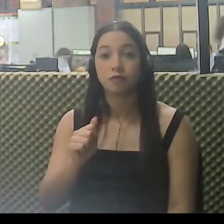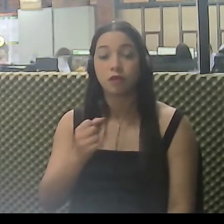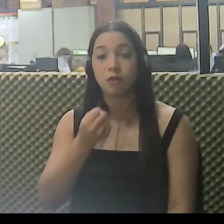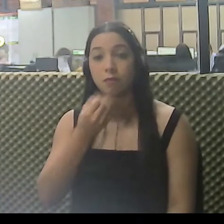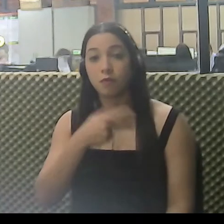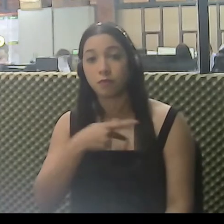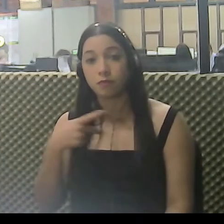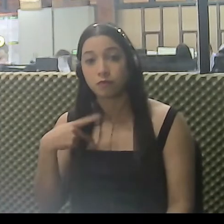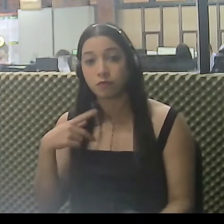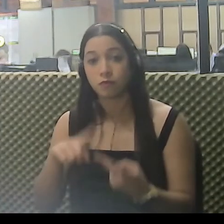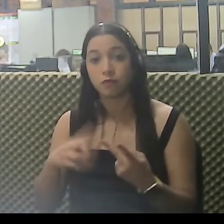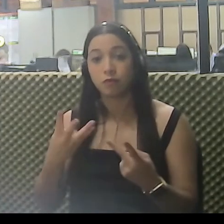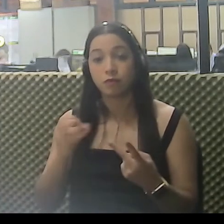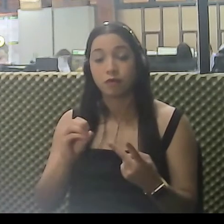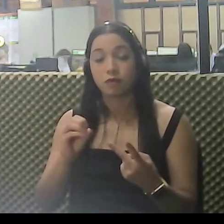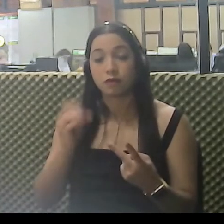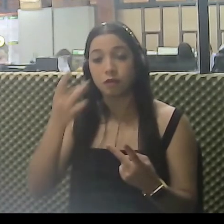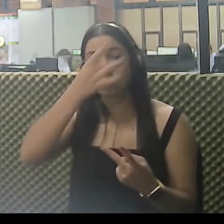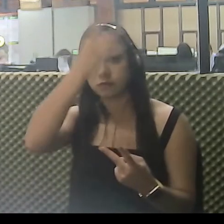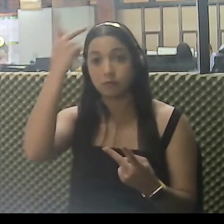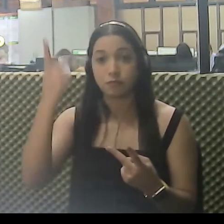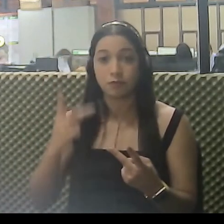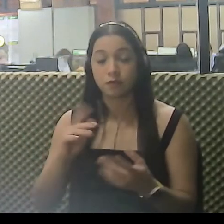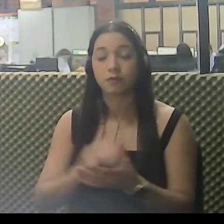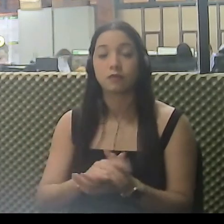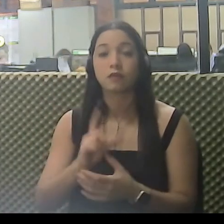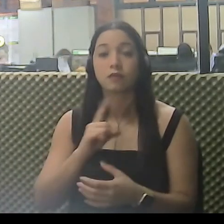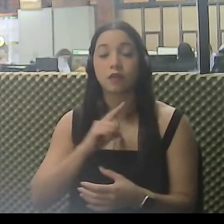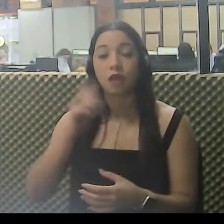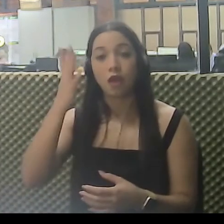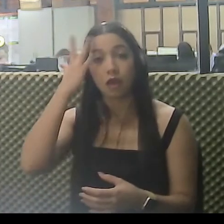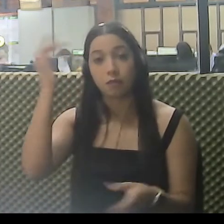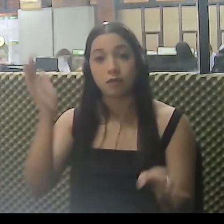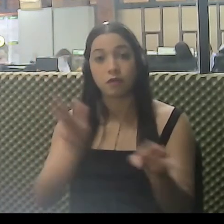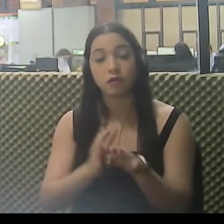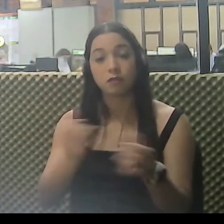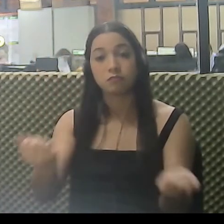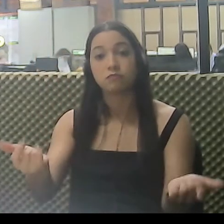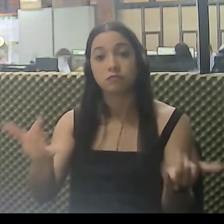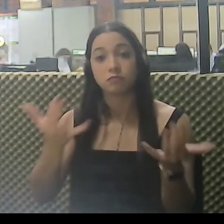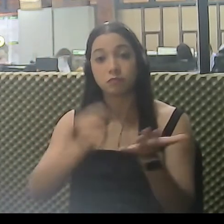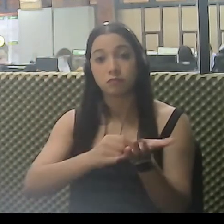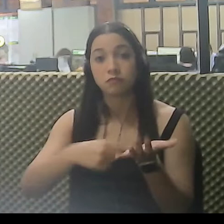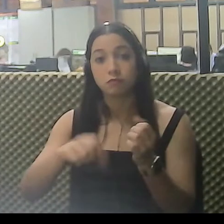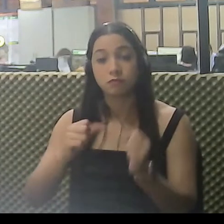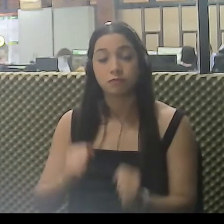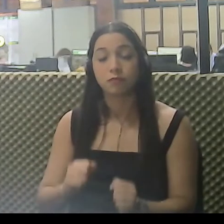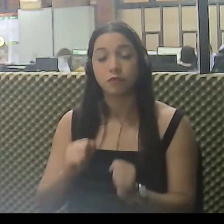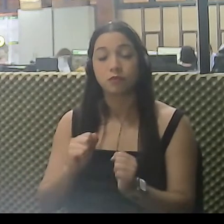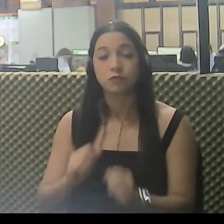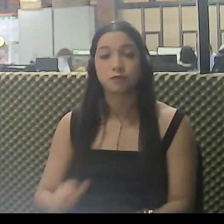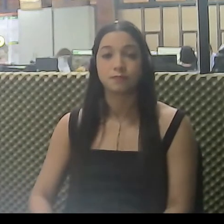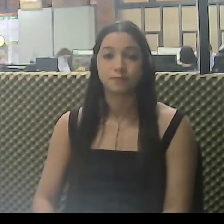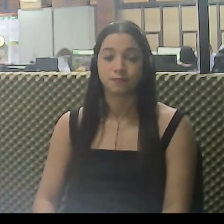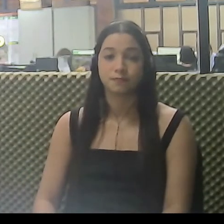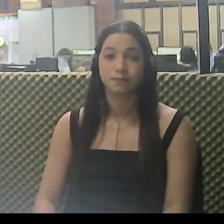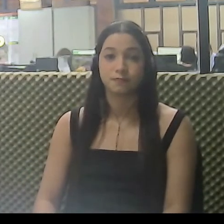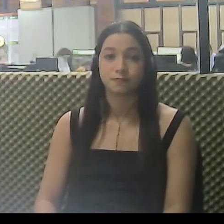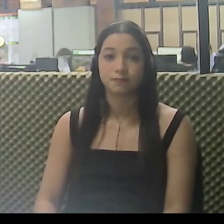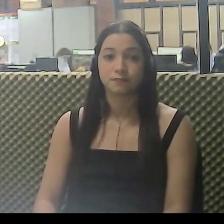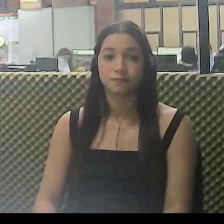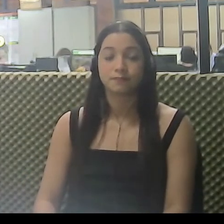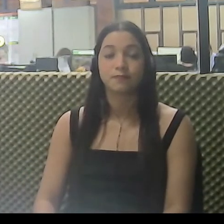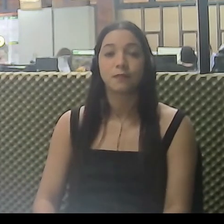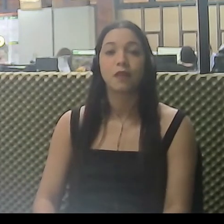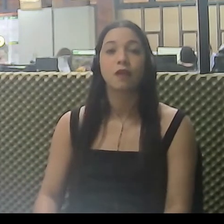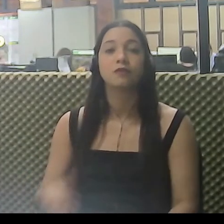Pastor e 40 para o São Pedro. Então a gente tem aí mais um dia para o pessoal vir e se cadastrar e fazer a inscrição. Para